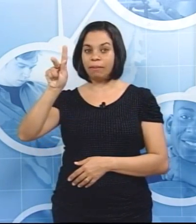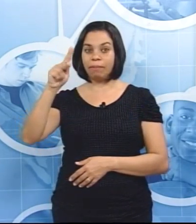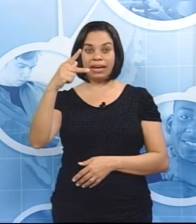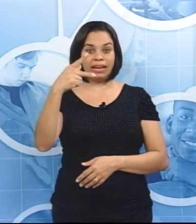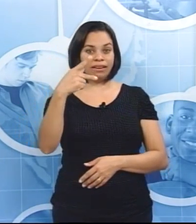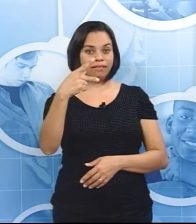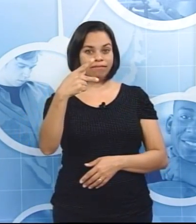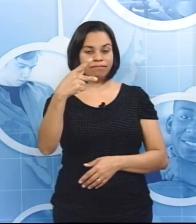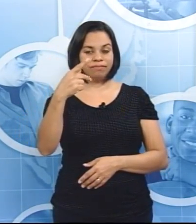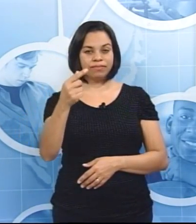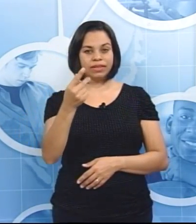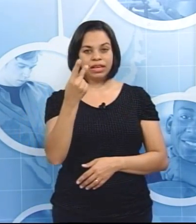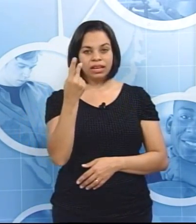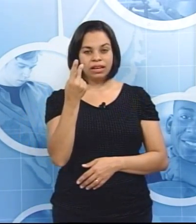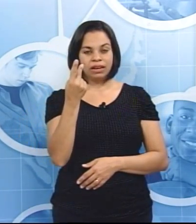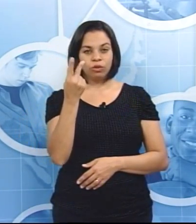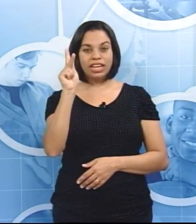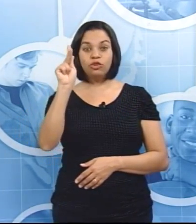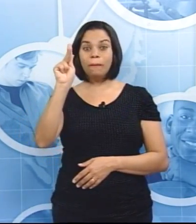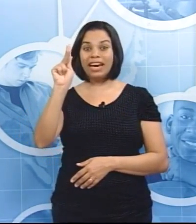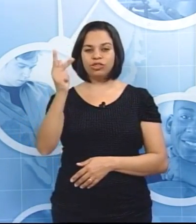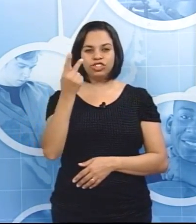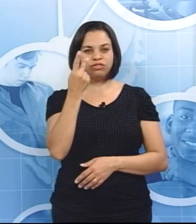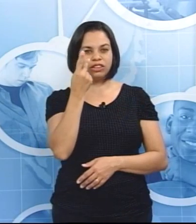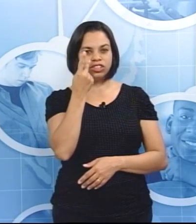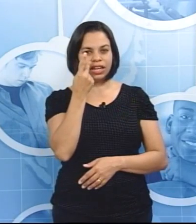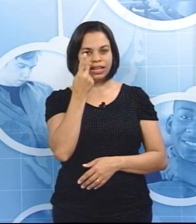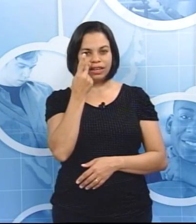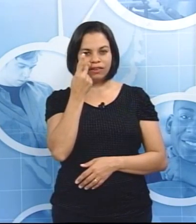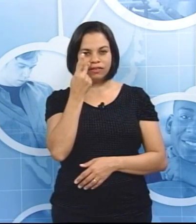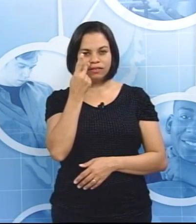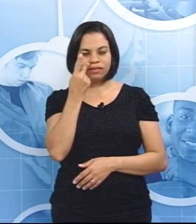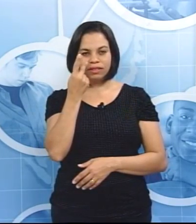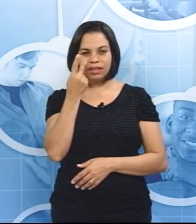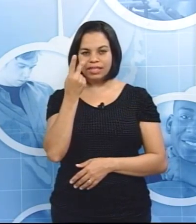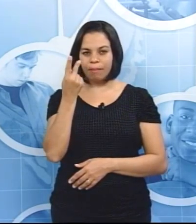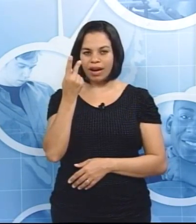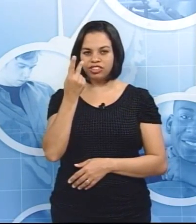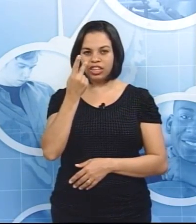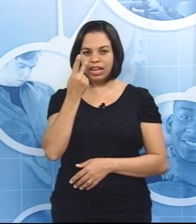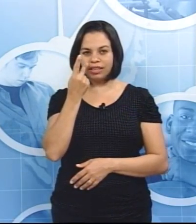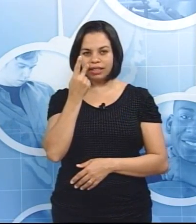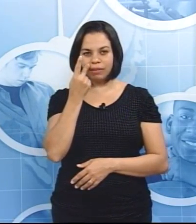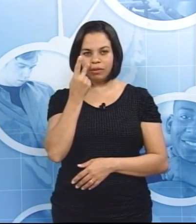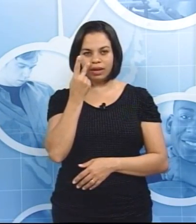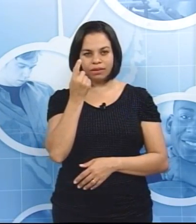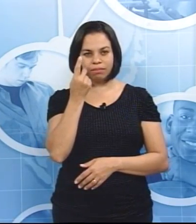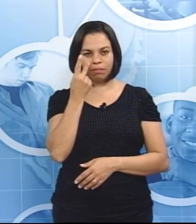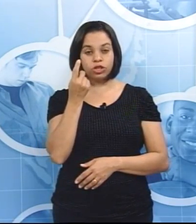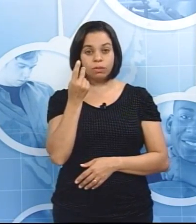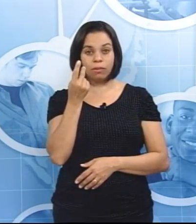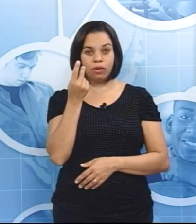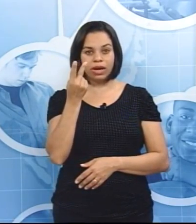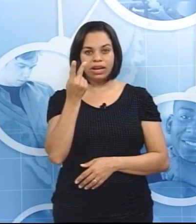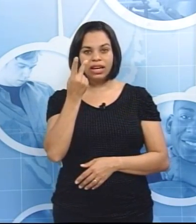P. O dedo médio a gente vai encostar aqui, ó, nessa parte direita aqui da boca, próxima à boca, e